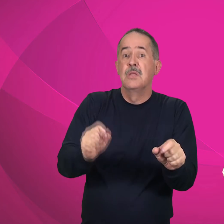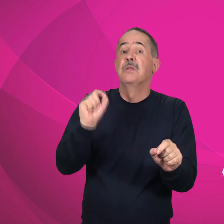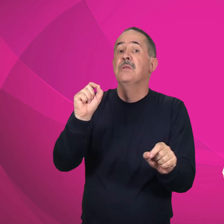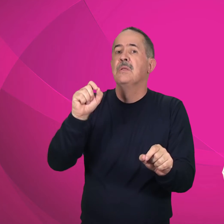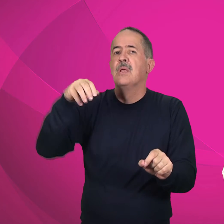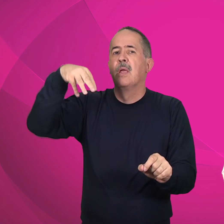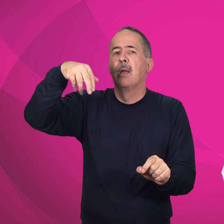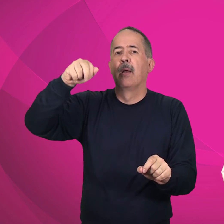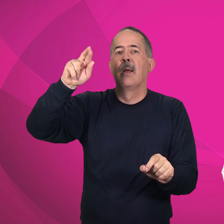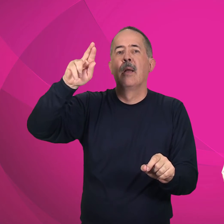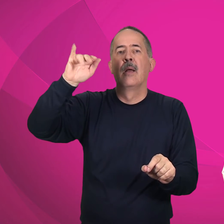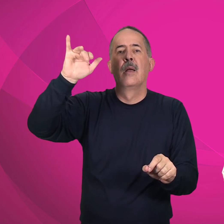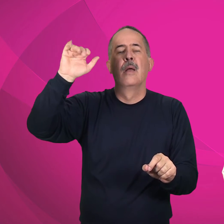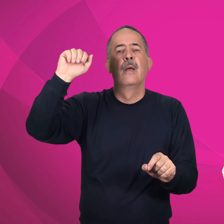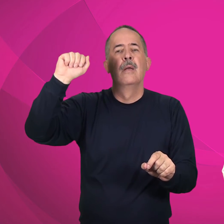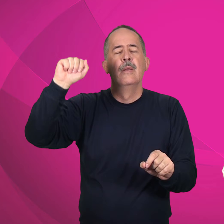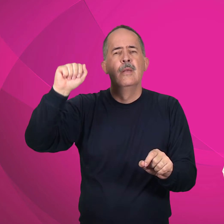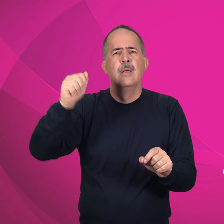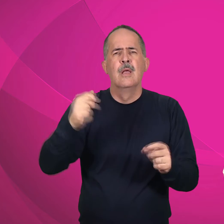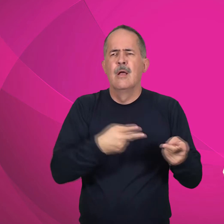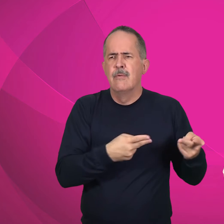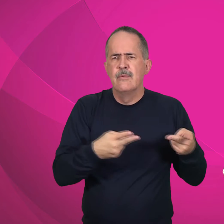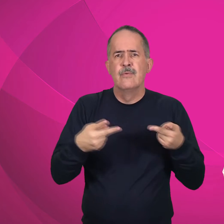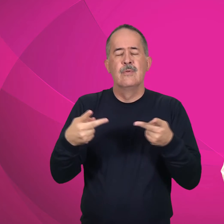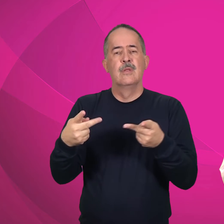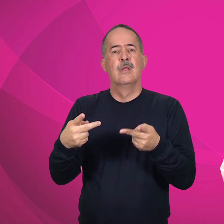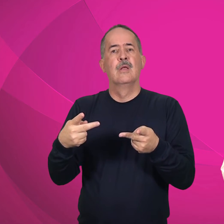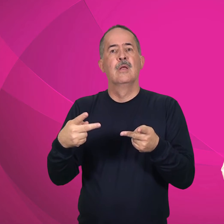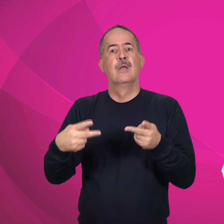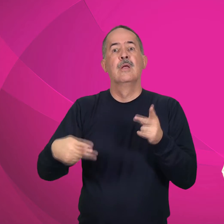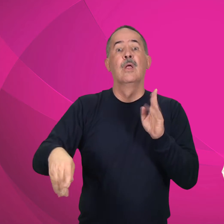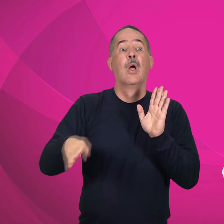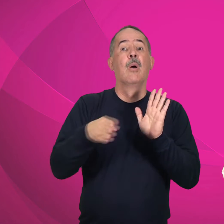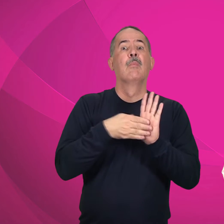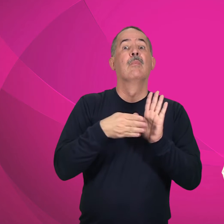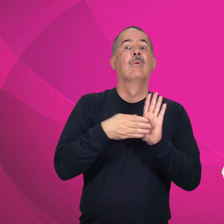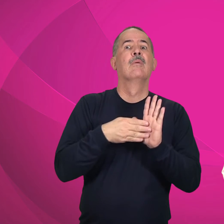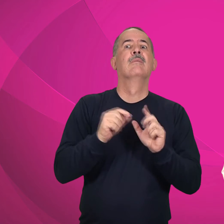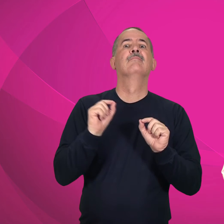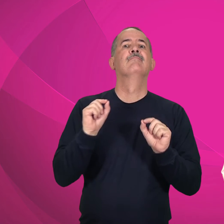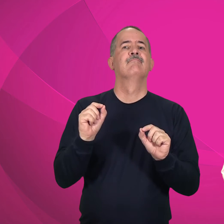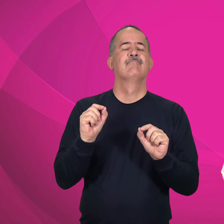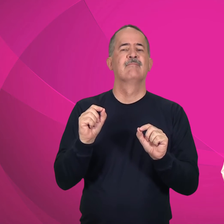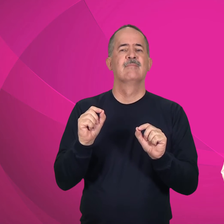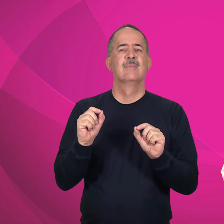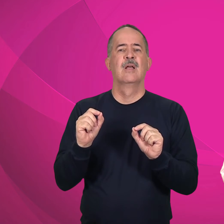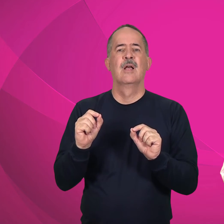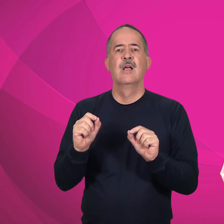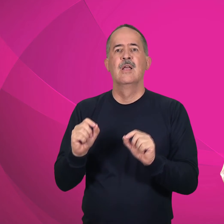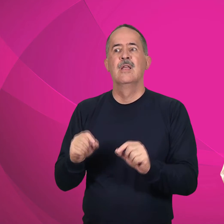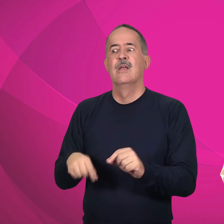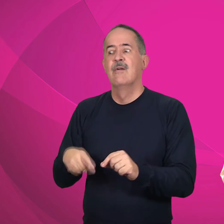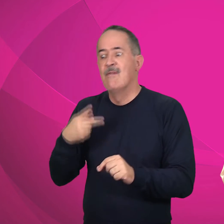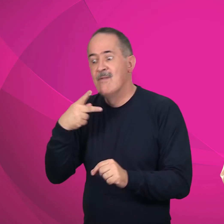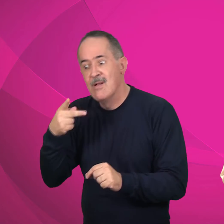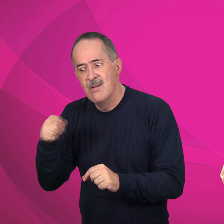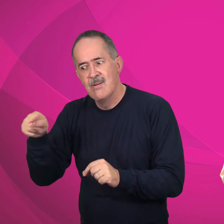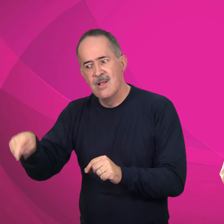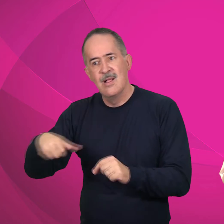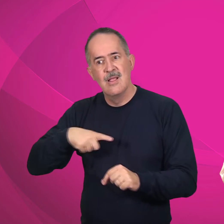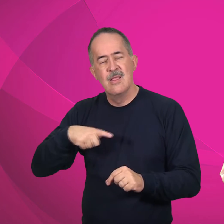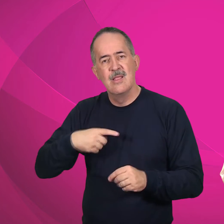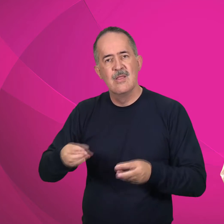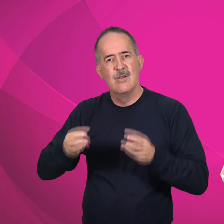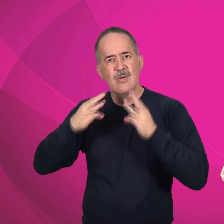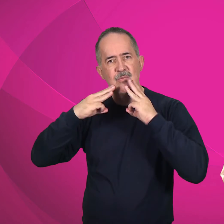maria e essa visita tem um propósito oferecer a jovem